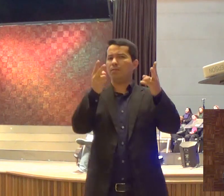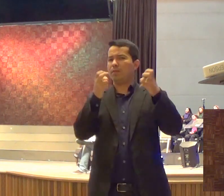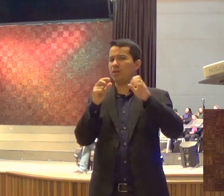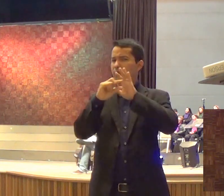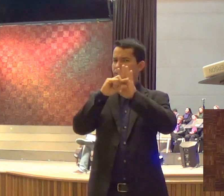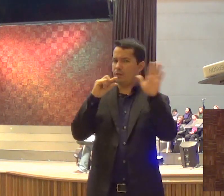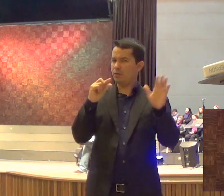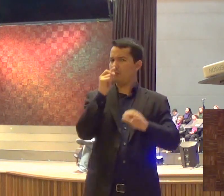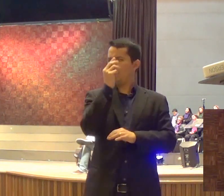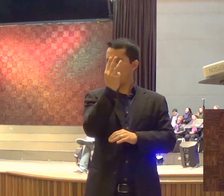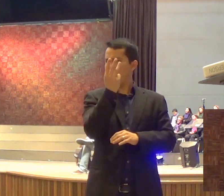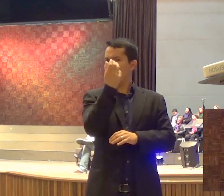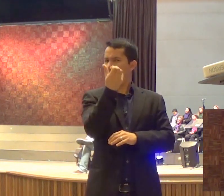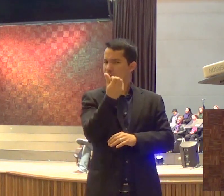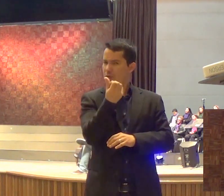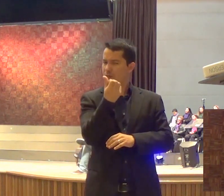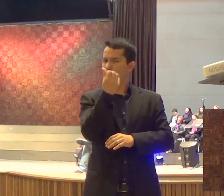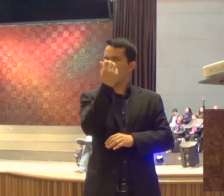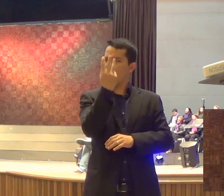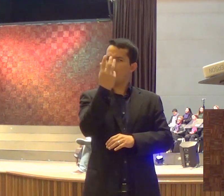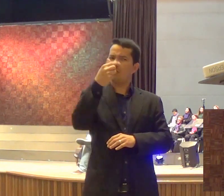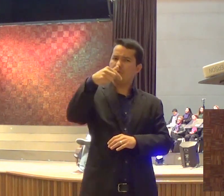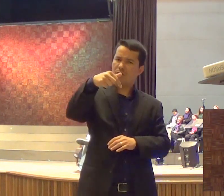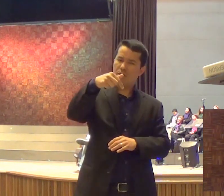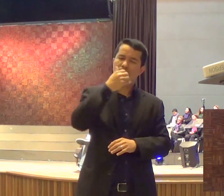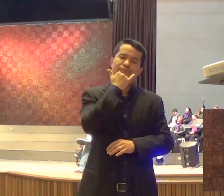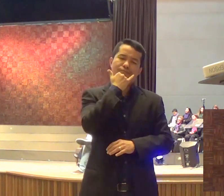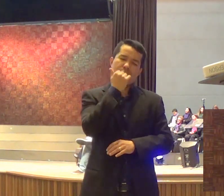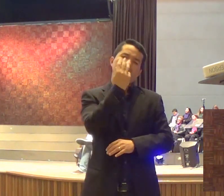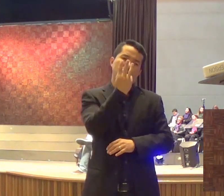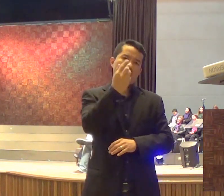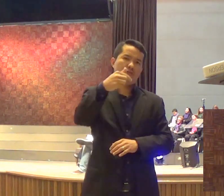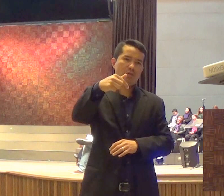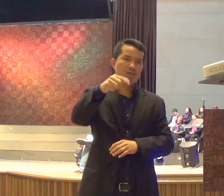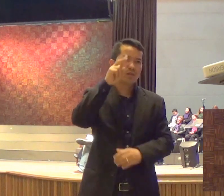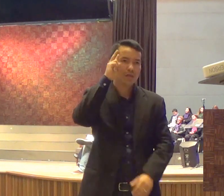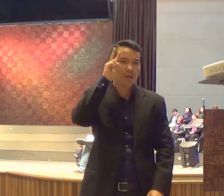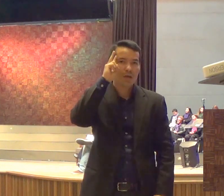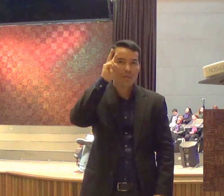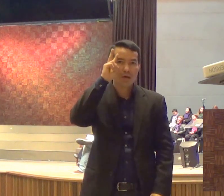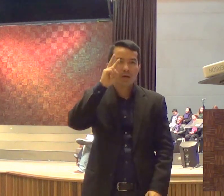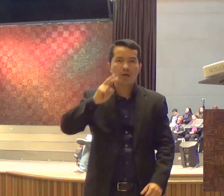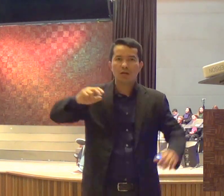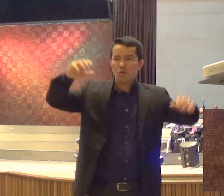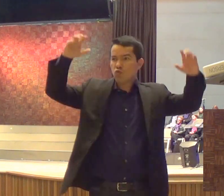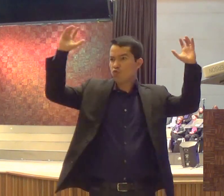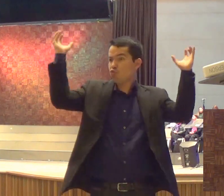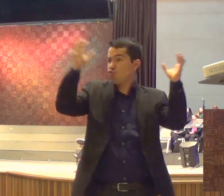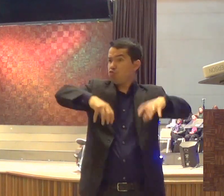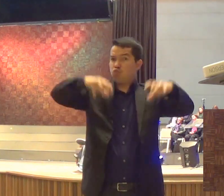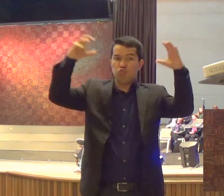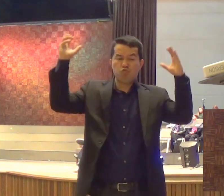36 método número 37 perdão que o temporal se levanta as ondas se